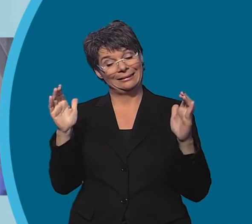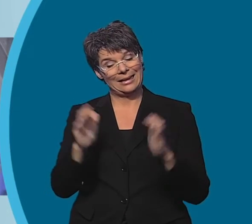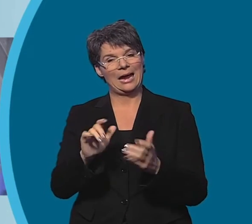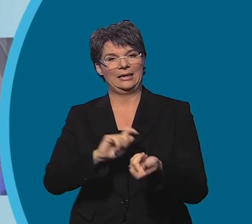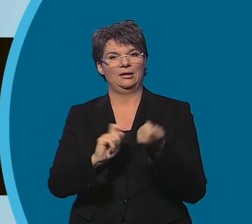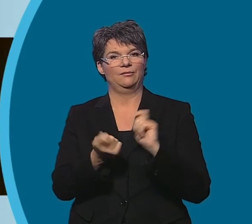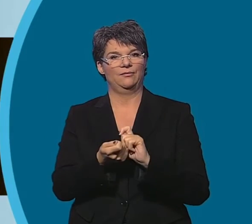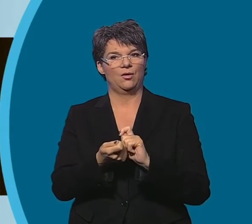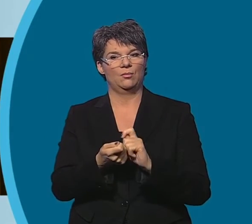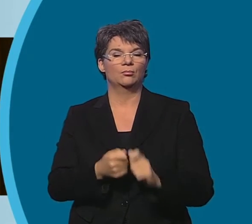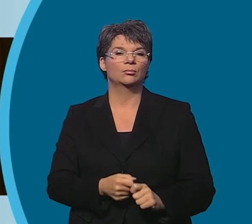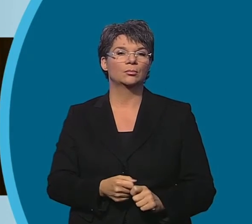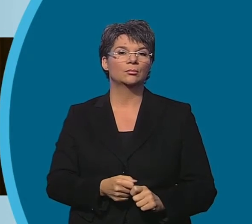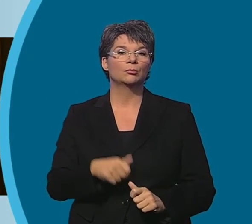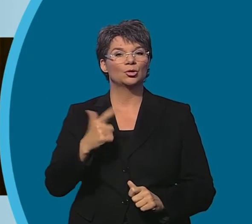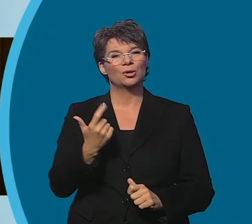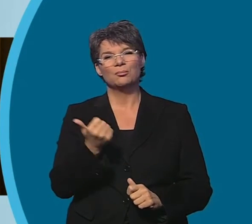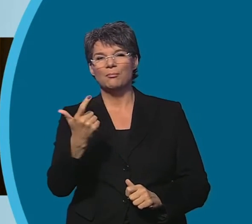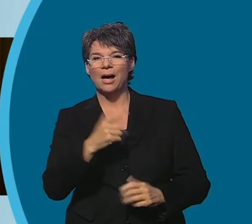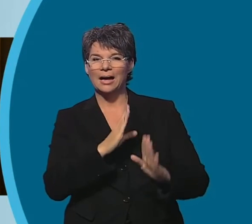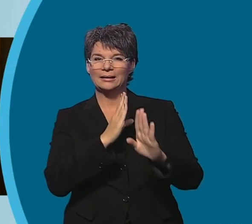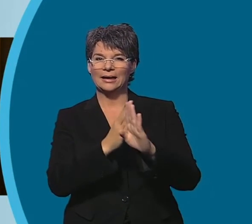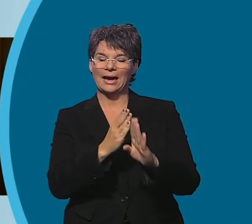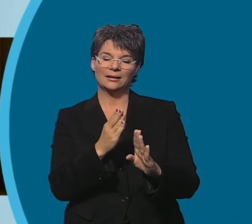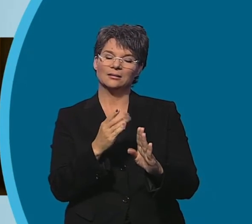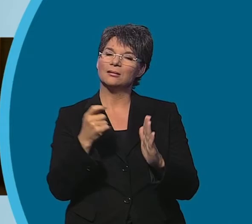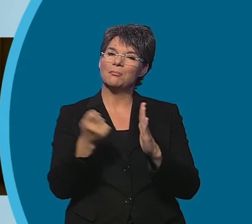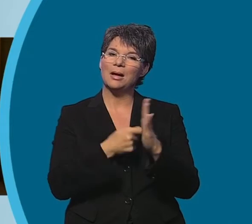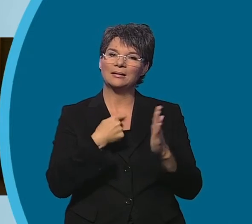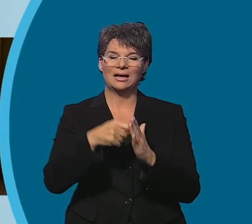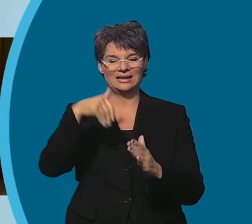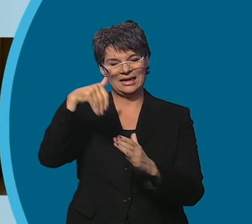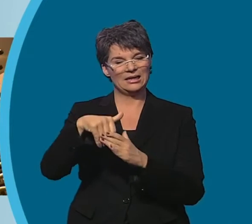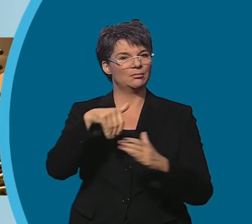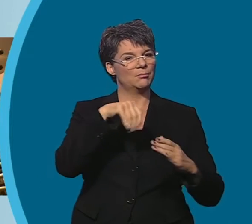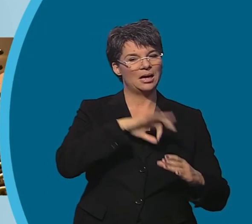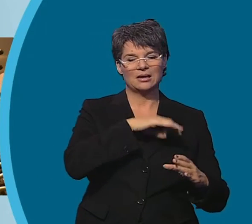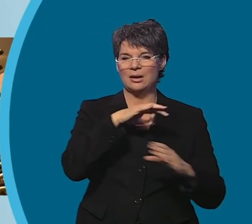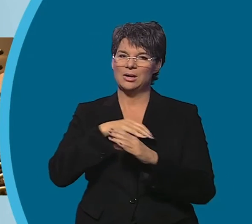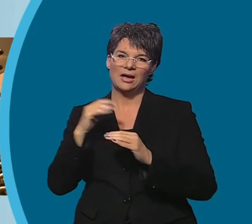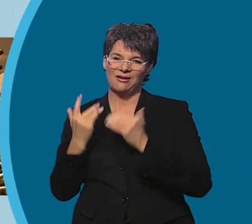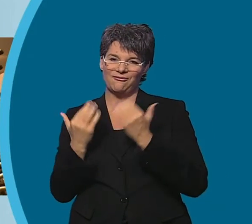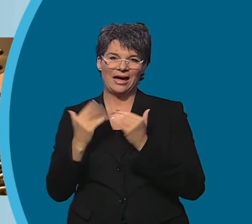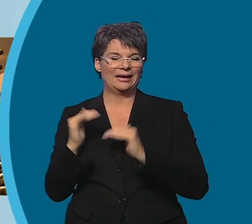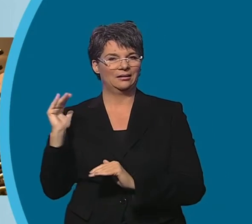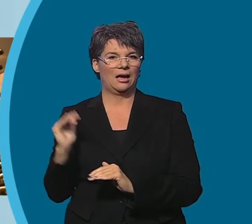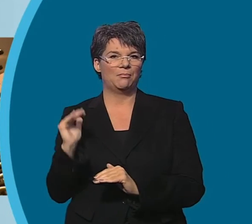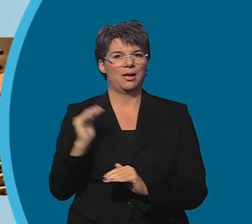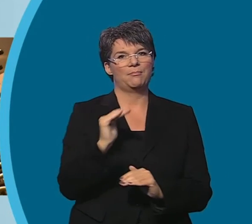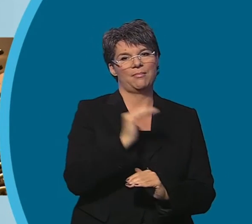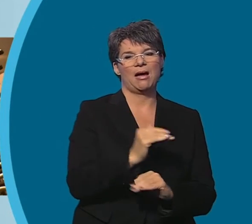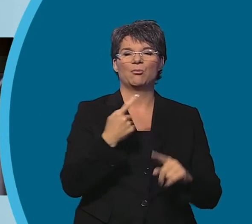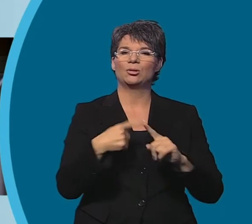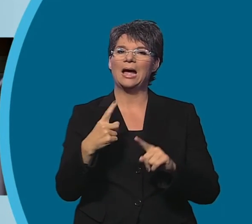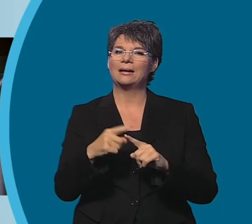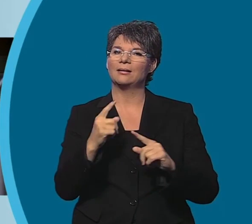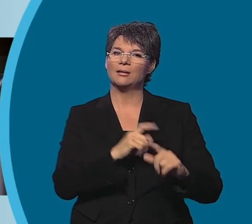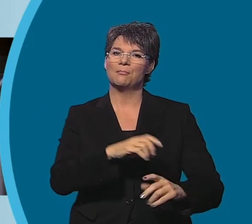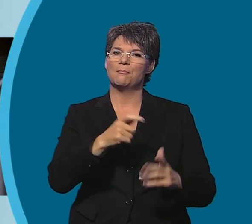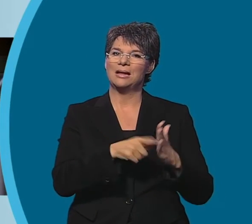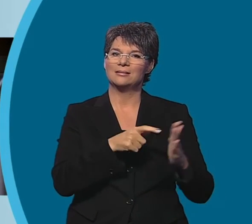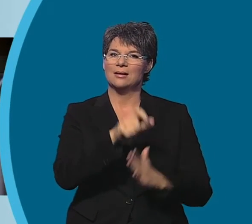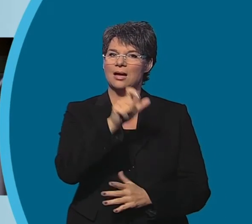Direktmandate sollen parteiintern verrechnet, bis zu 3 Überhangmandate zudem nicht mehr ausgeglichen werden. Das sei ein Vorteil für die